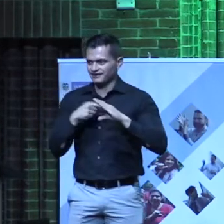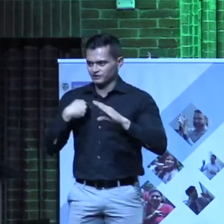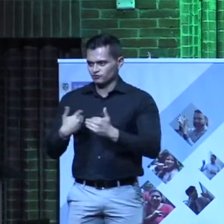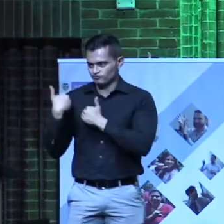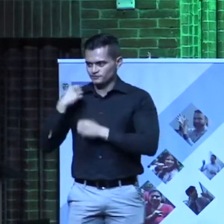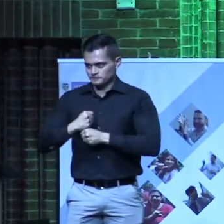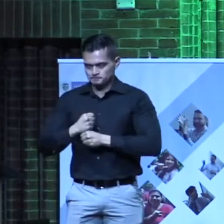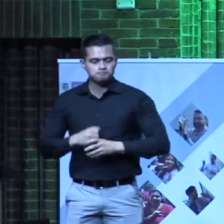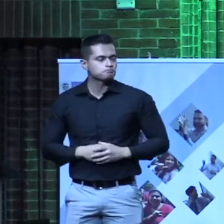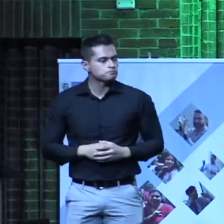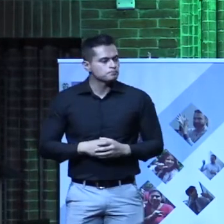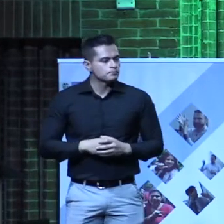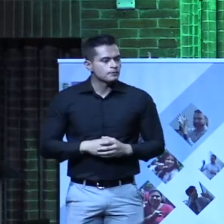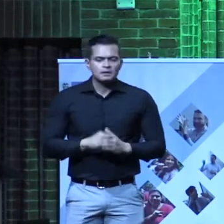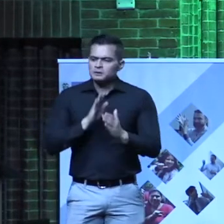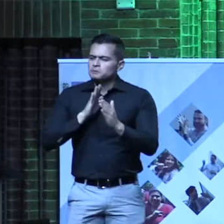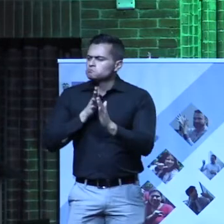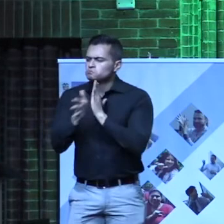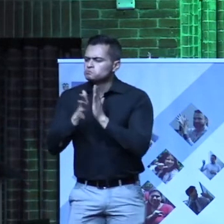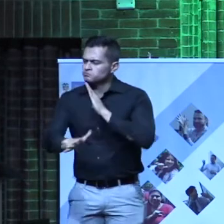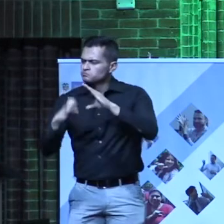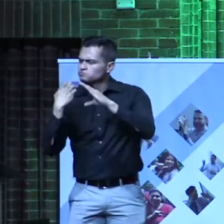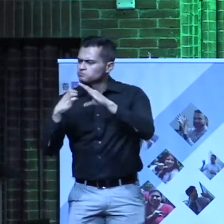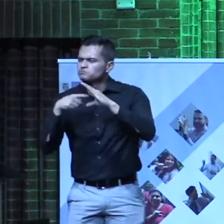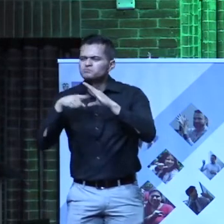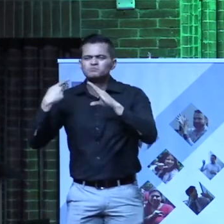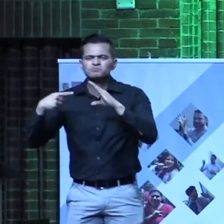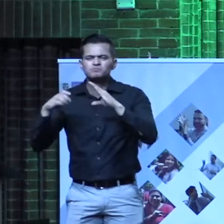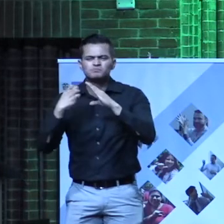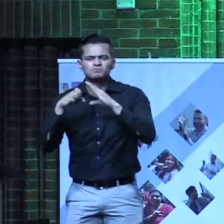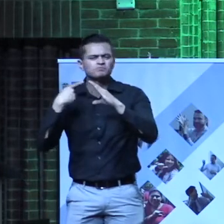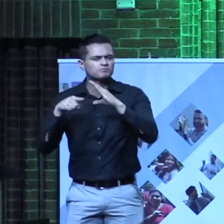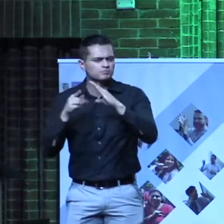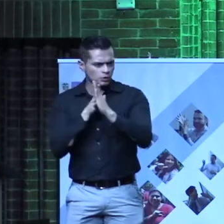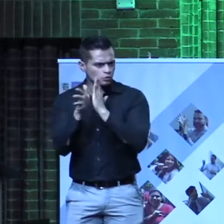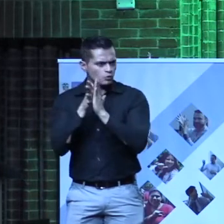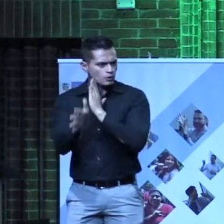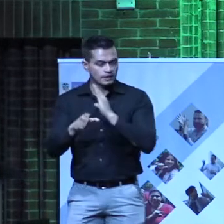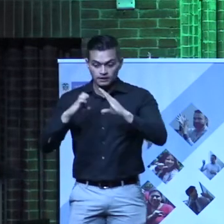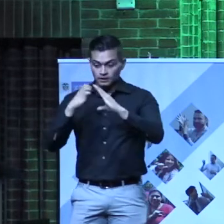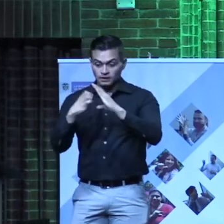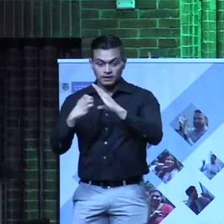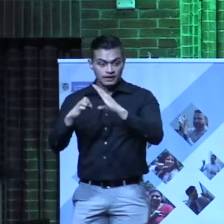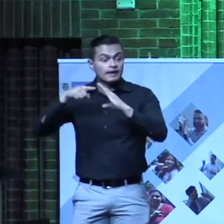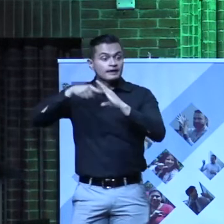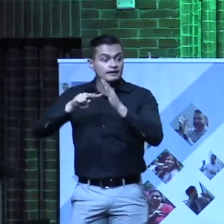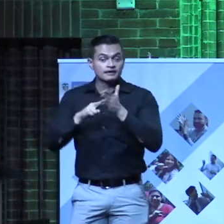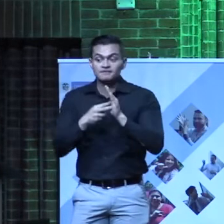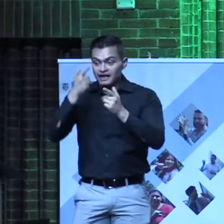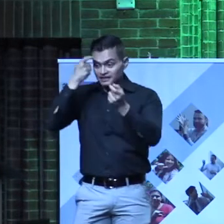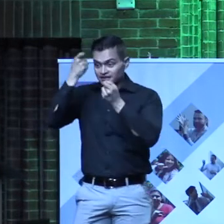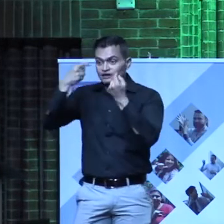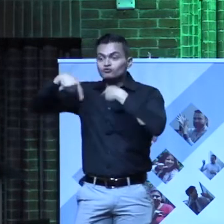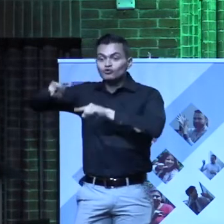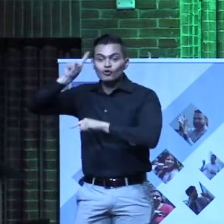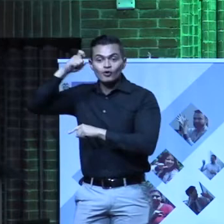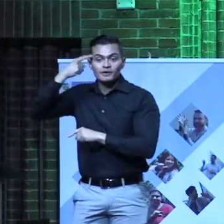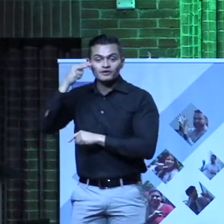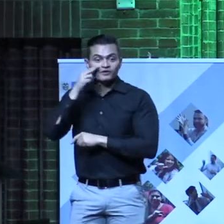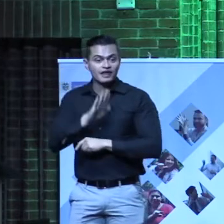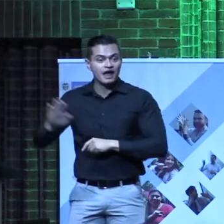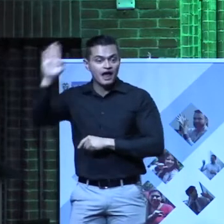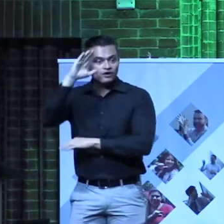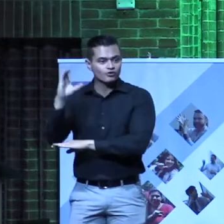Primero que todo, quiero comentar qué es el Servicio Público de Empleo. El Servicio Público de Empleo es un mecanismo que tiene el gobierno colombiano para